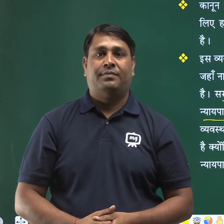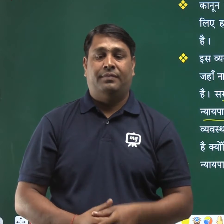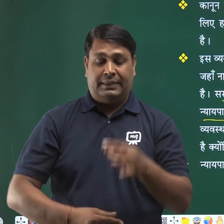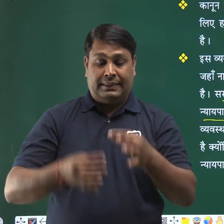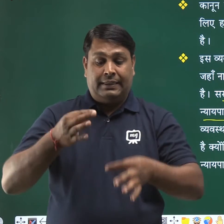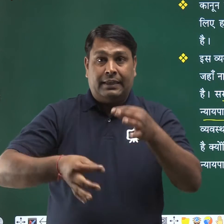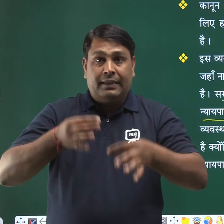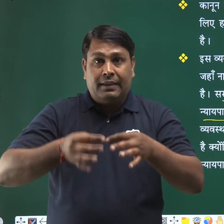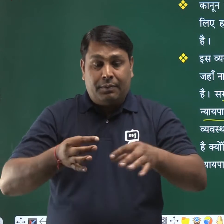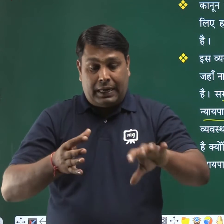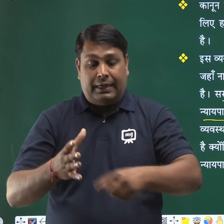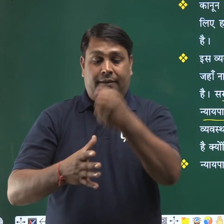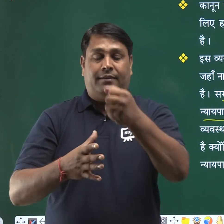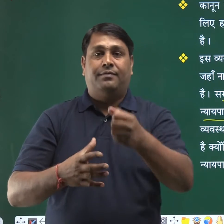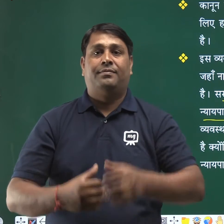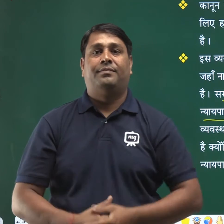न्यायपालिका की